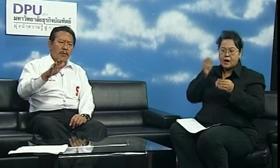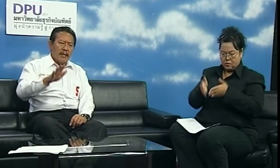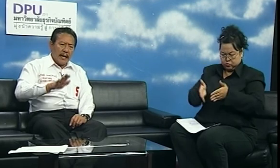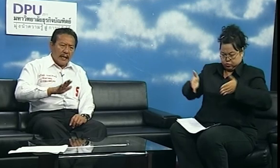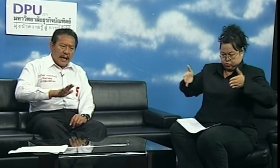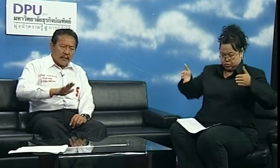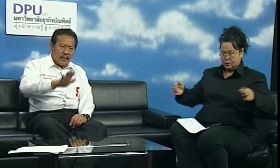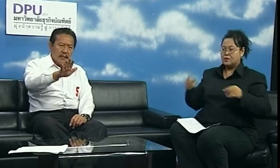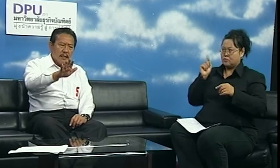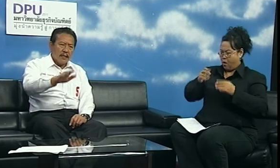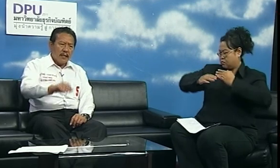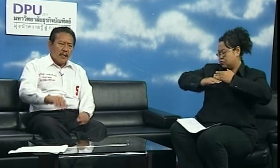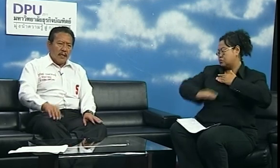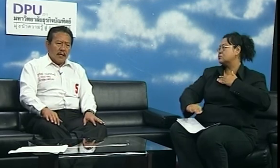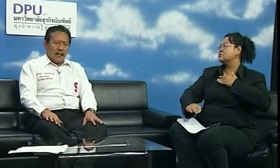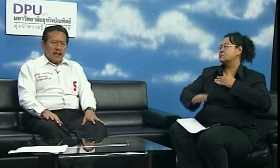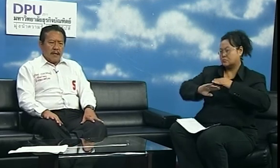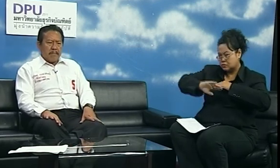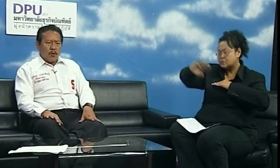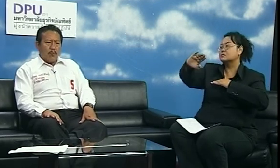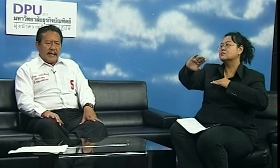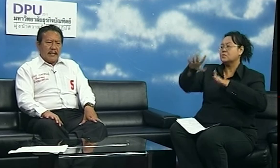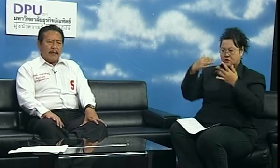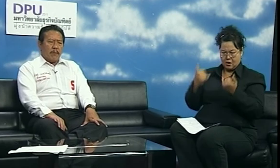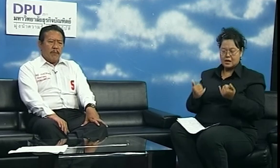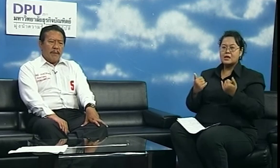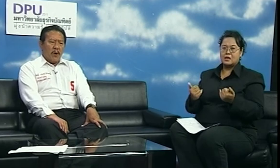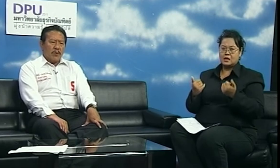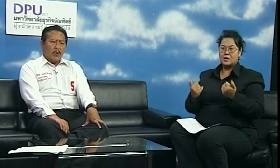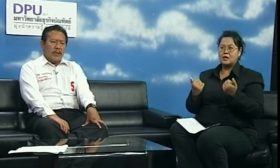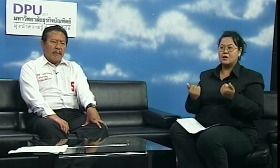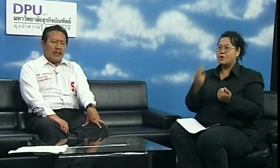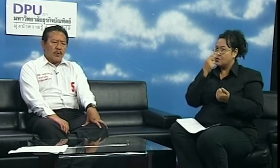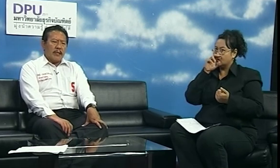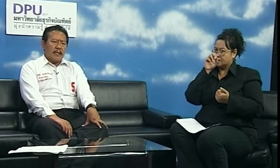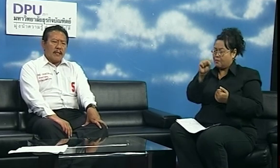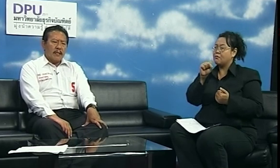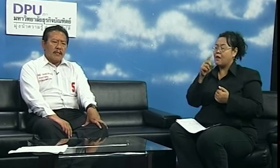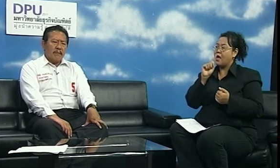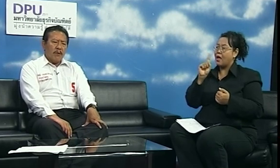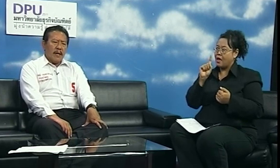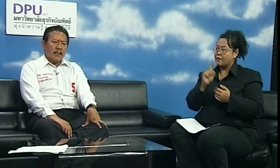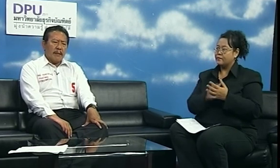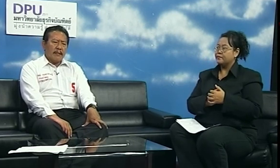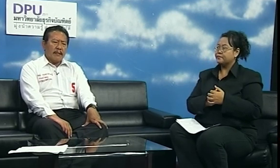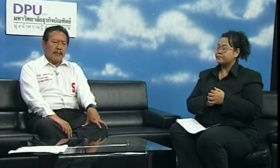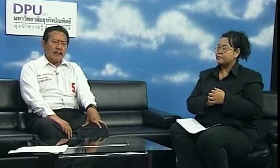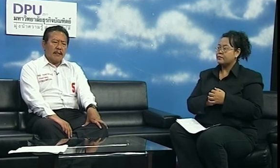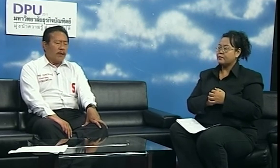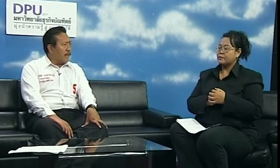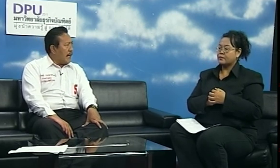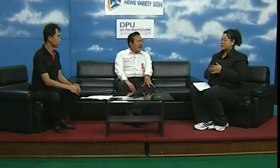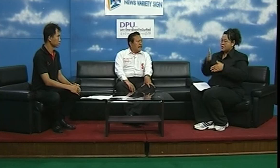จะต้องมีทางลาดขึ้นปัจชุบันผมไปมองดูในบางจุด จะเป็น